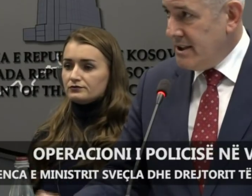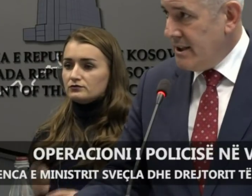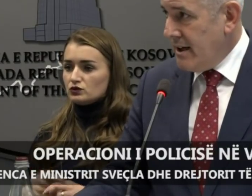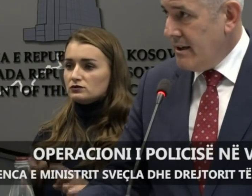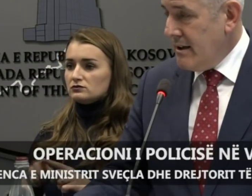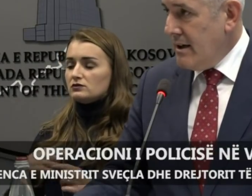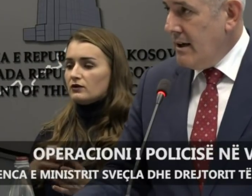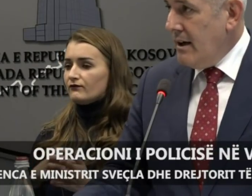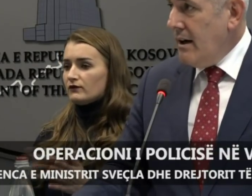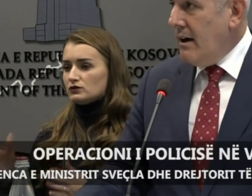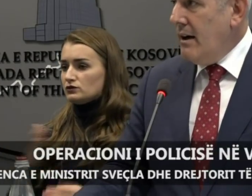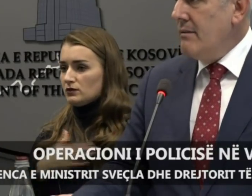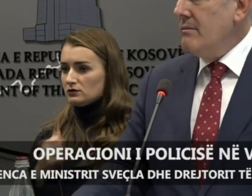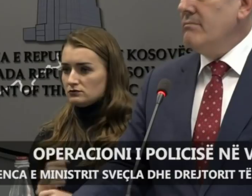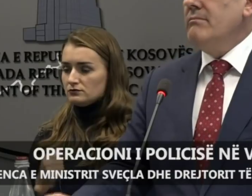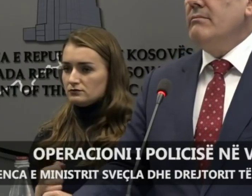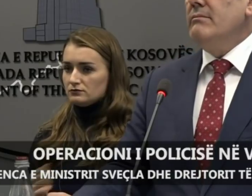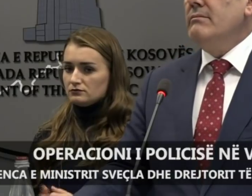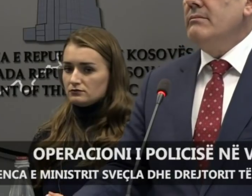veprime të tilla.